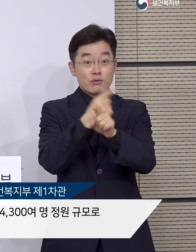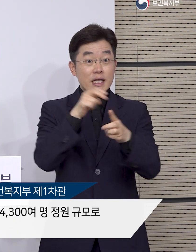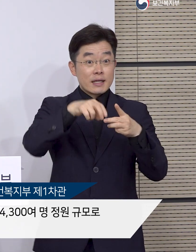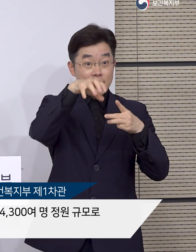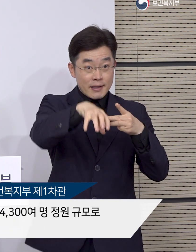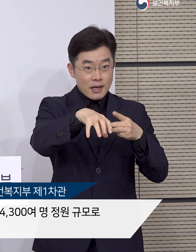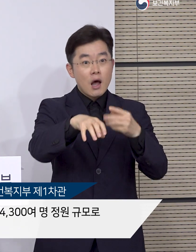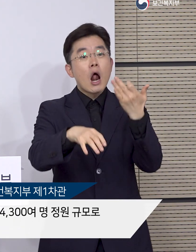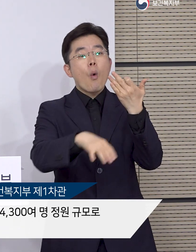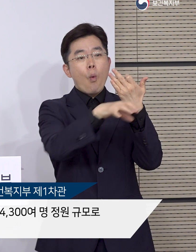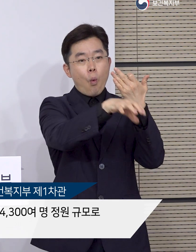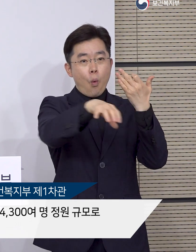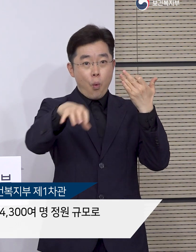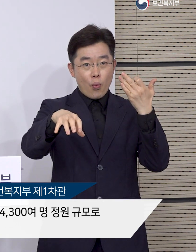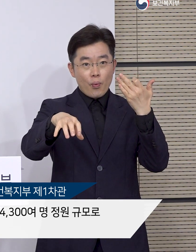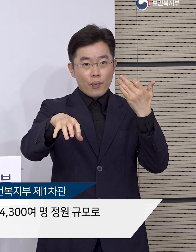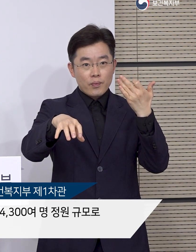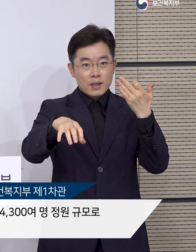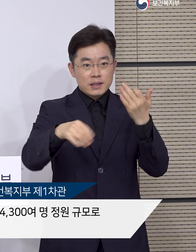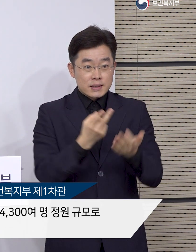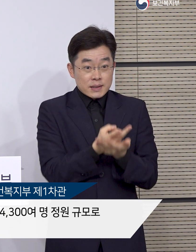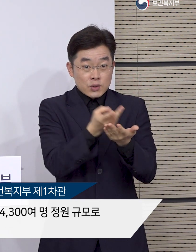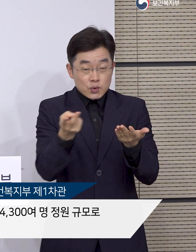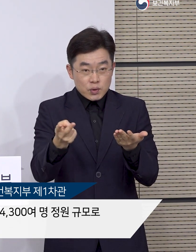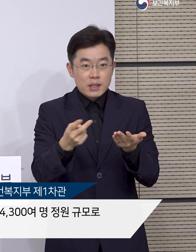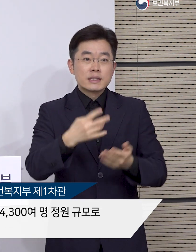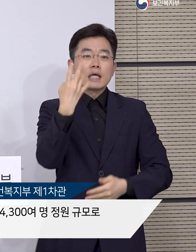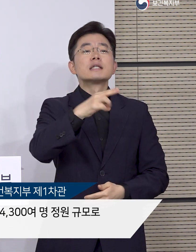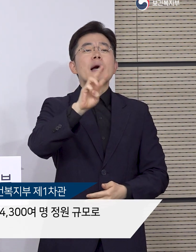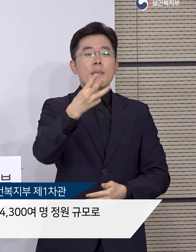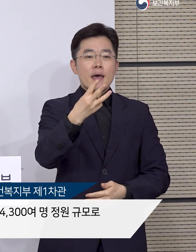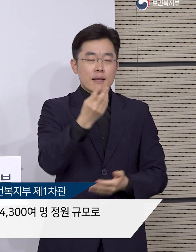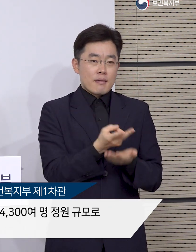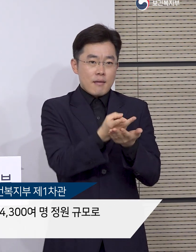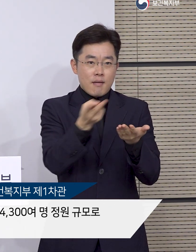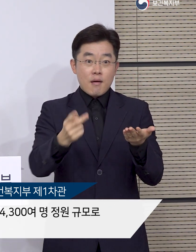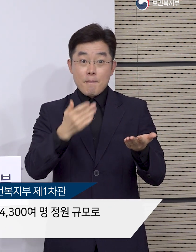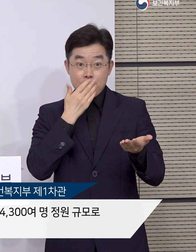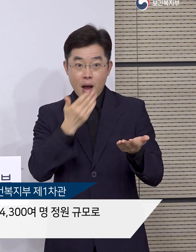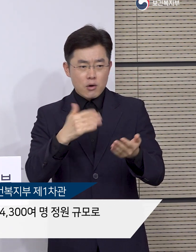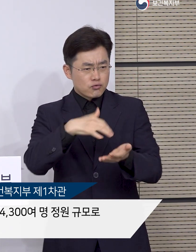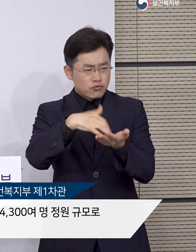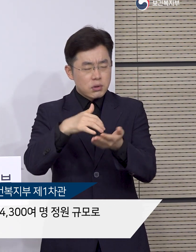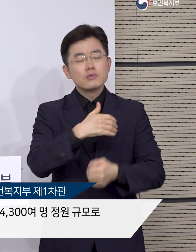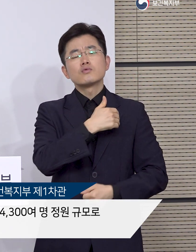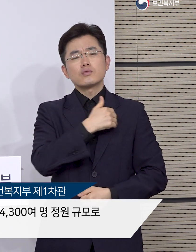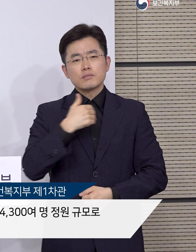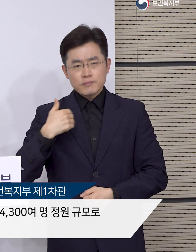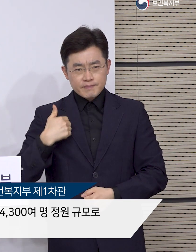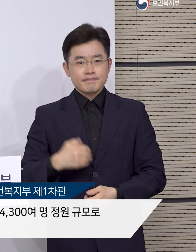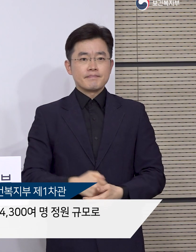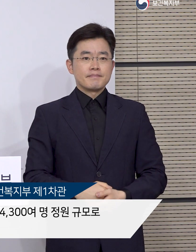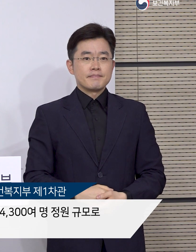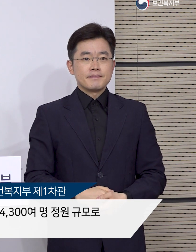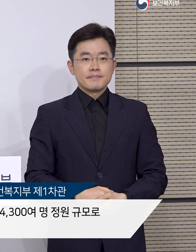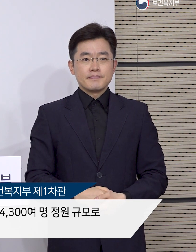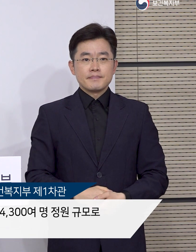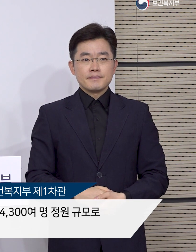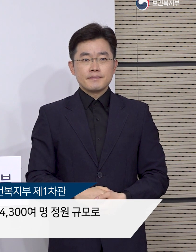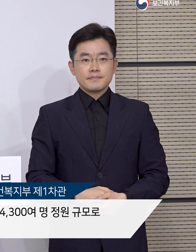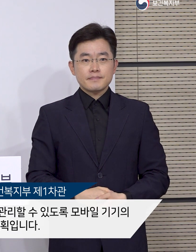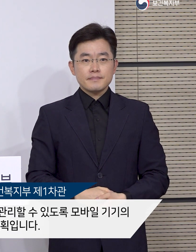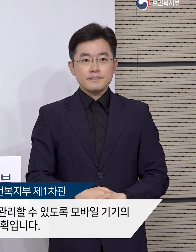19개 시설 총 4,300여 명 정원 규모로 충분한 여력을 확보하여 운영하고